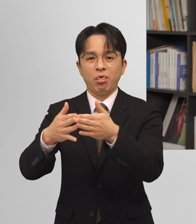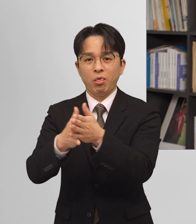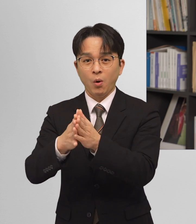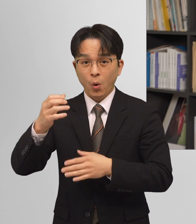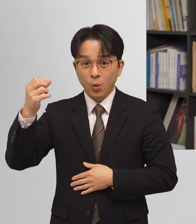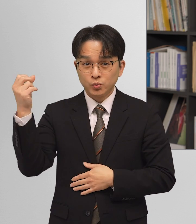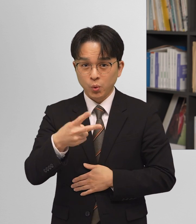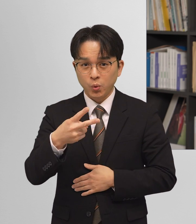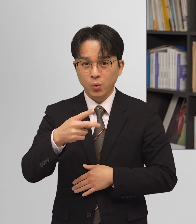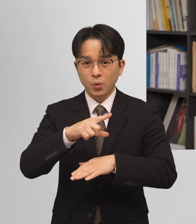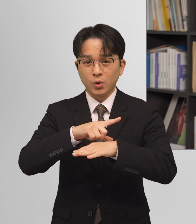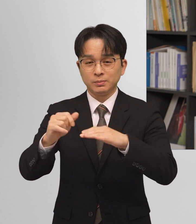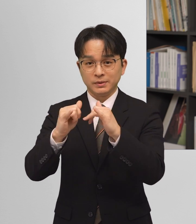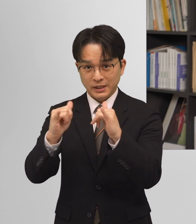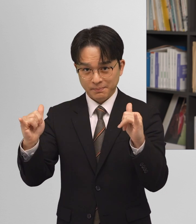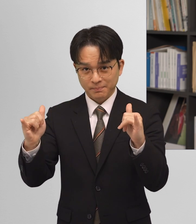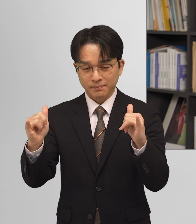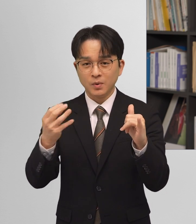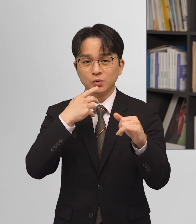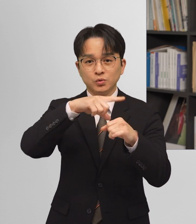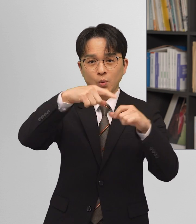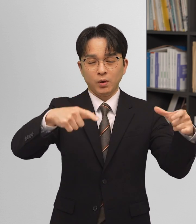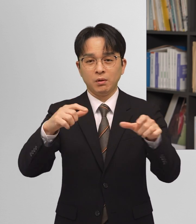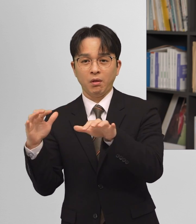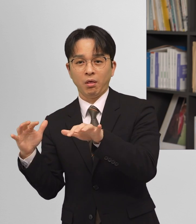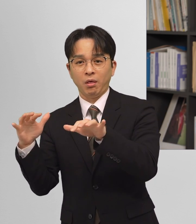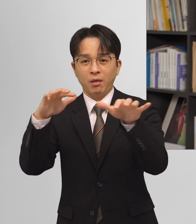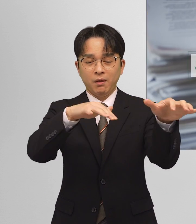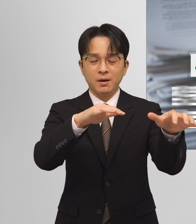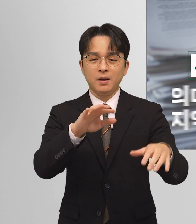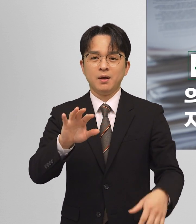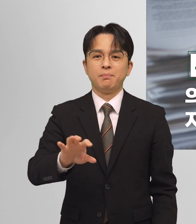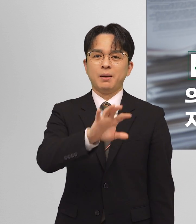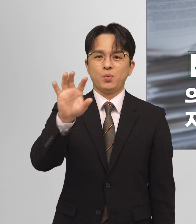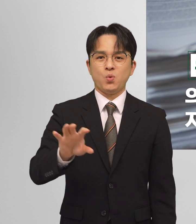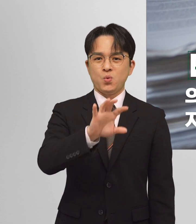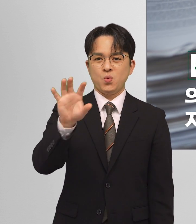결국 환자의 수도권 쏠림 현상이 가속화되는 문제가 있는 것이죠.